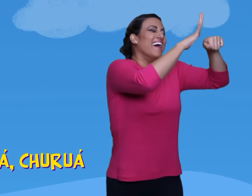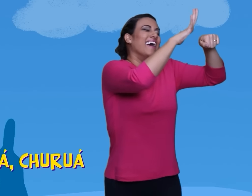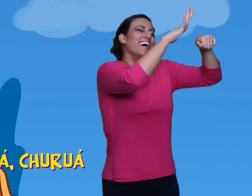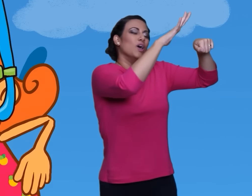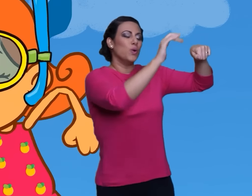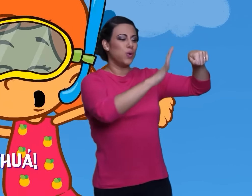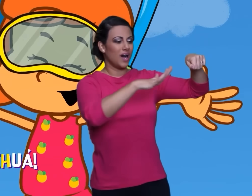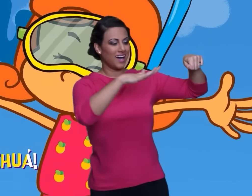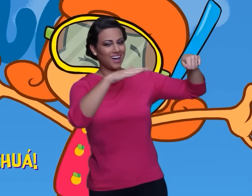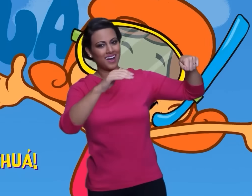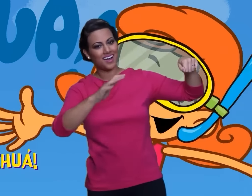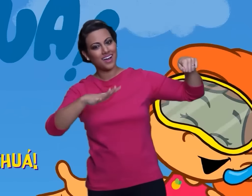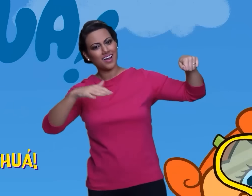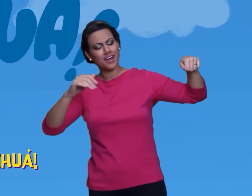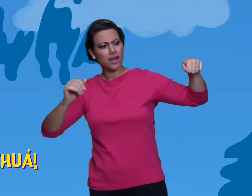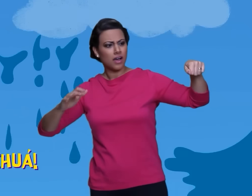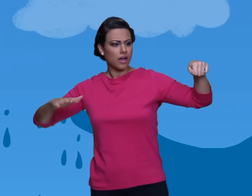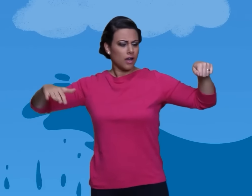churuá, chuá,